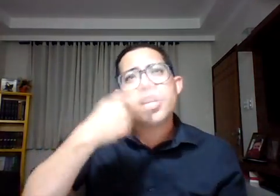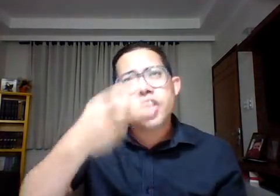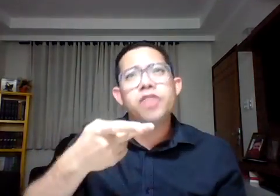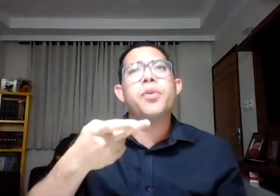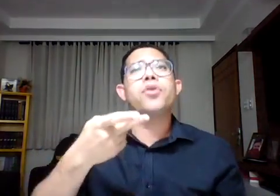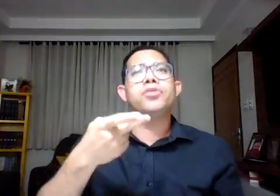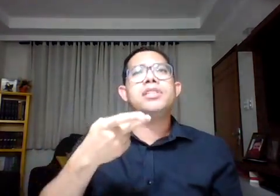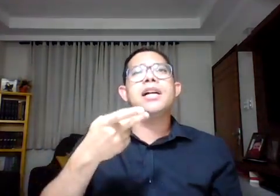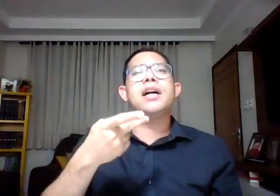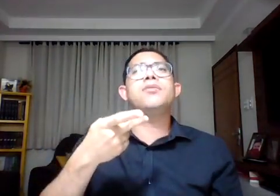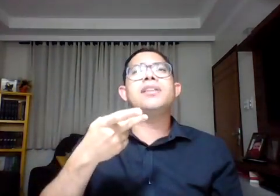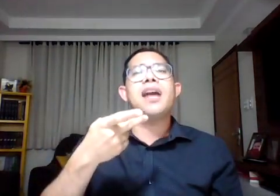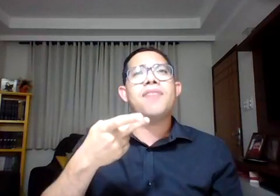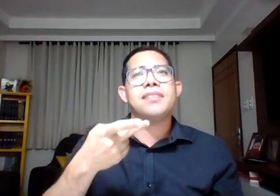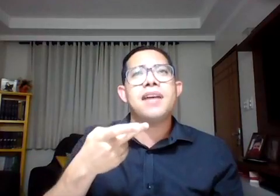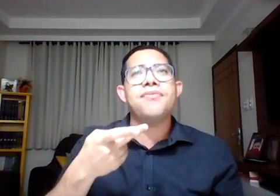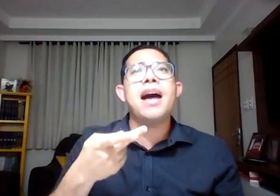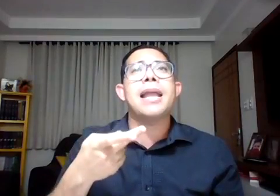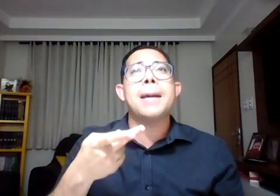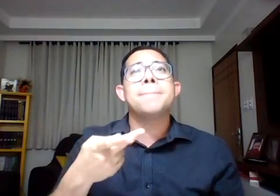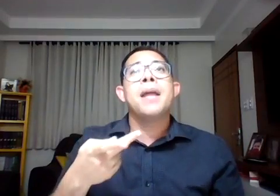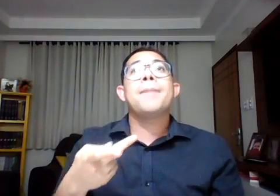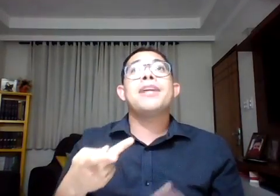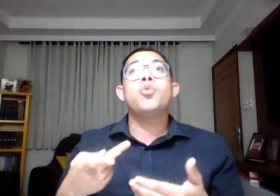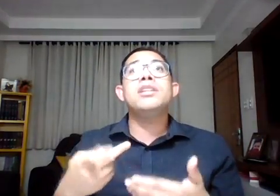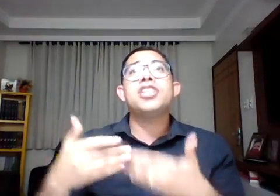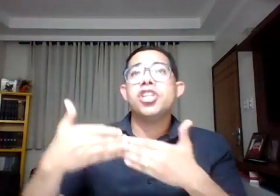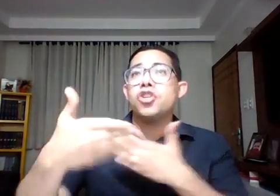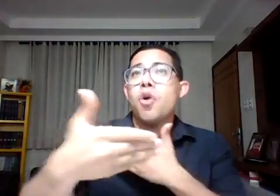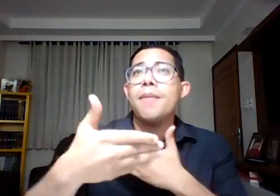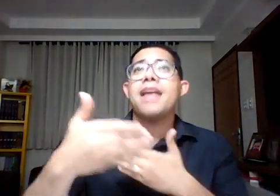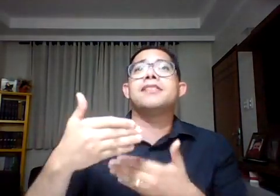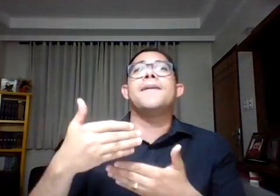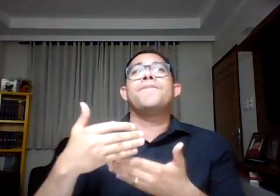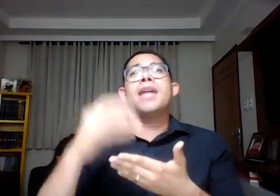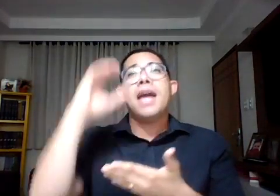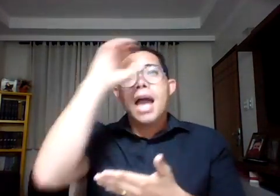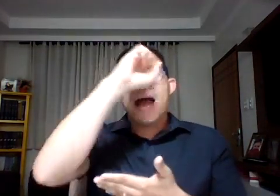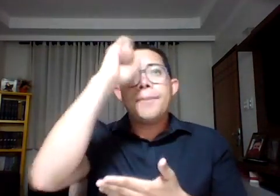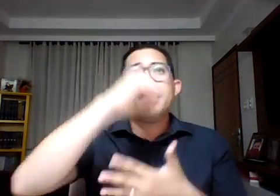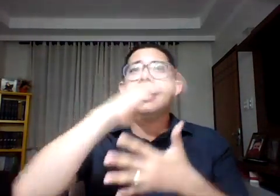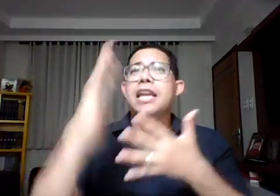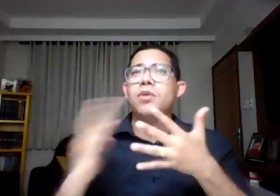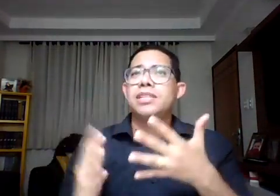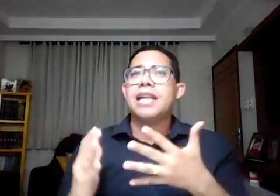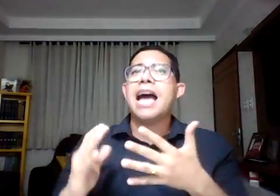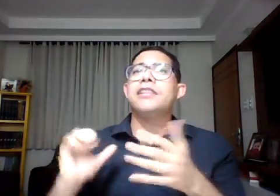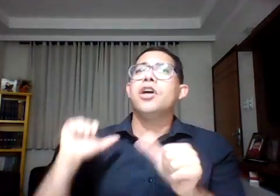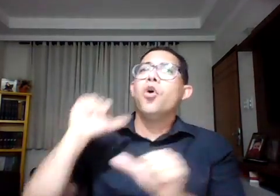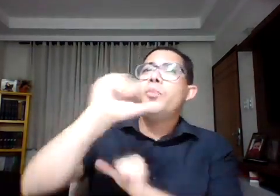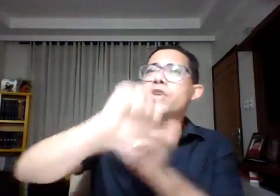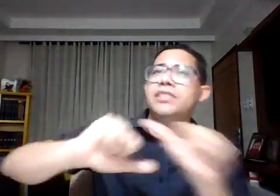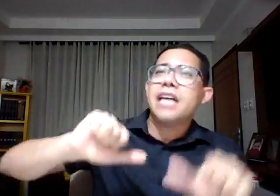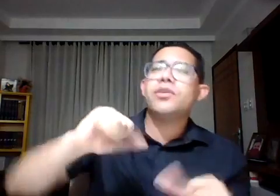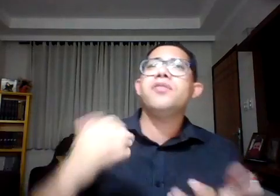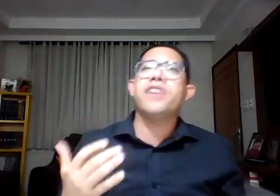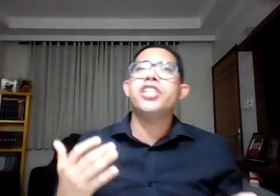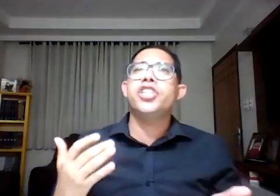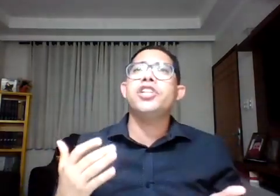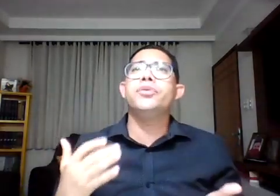gente pronunciando através da fala. Mas quando a gente começa, né, a aprender a língua de sinais, o processo é invertido,